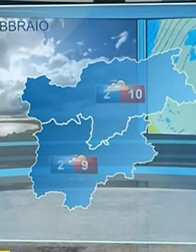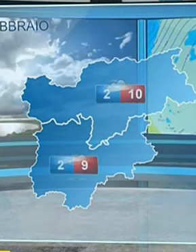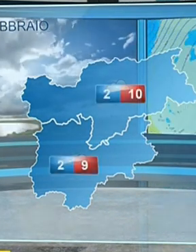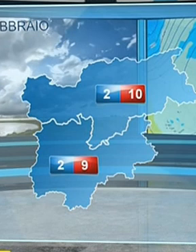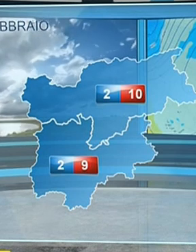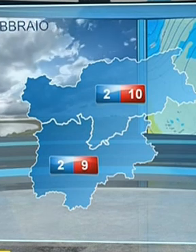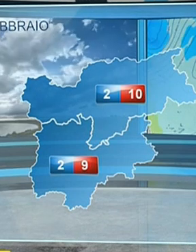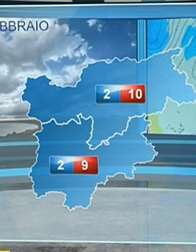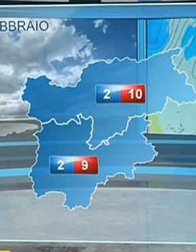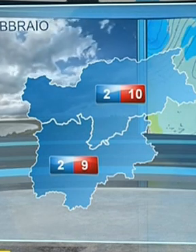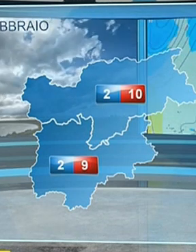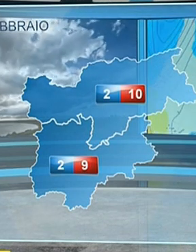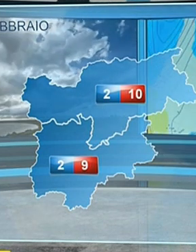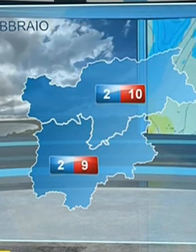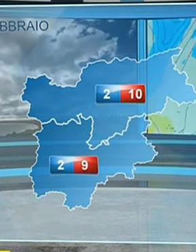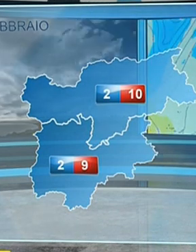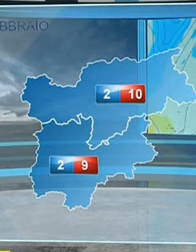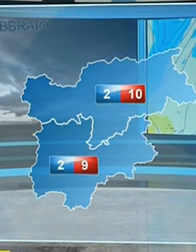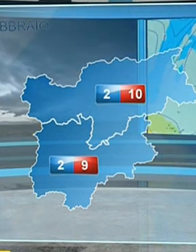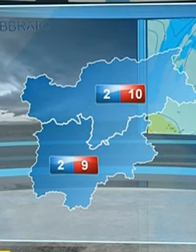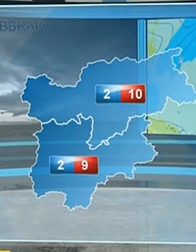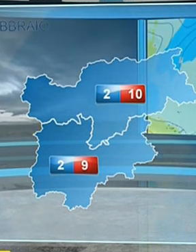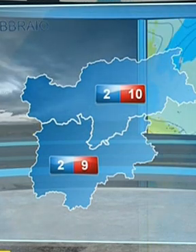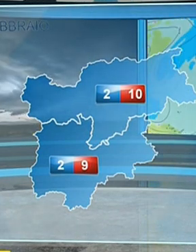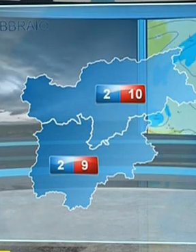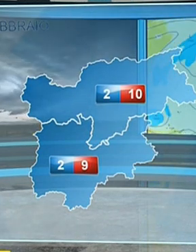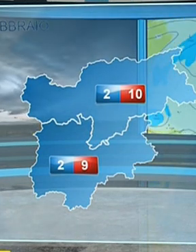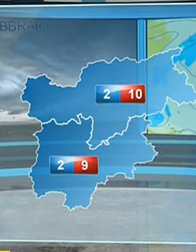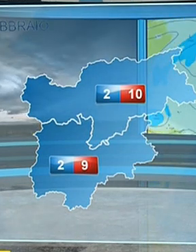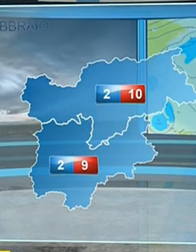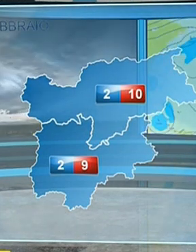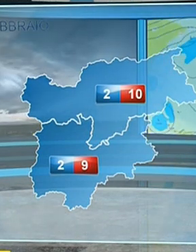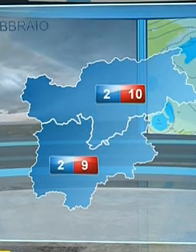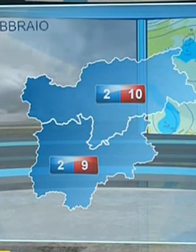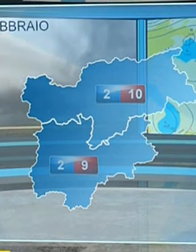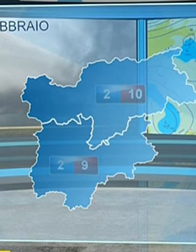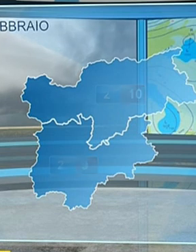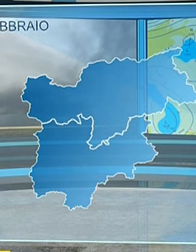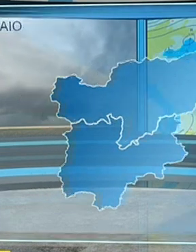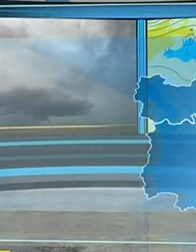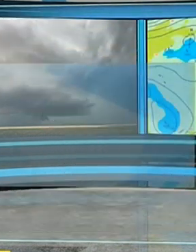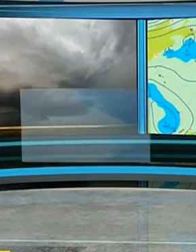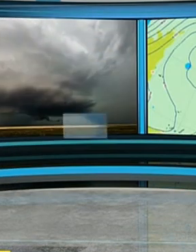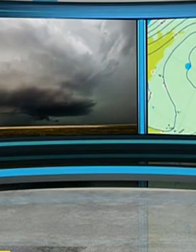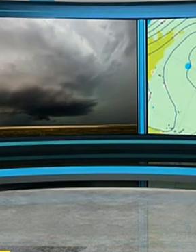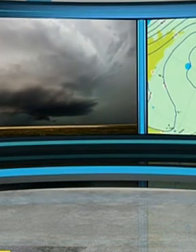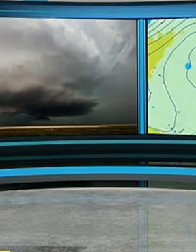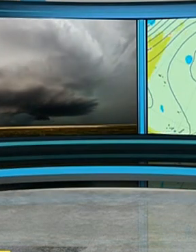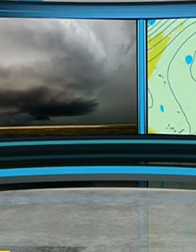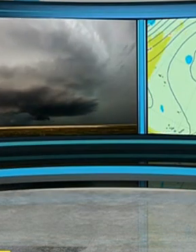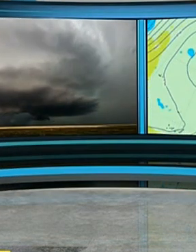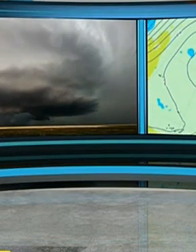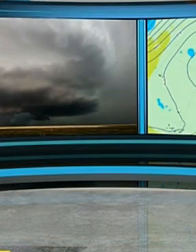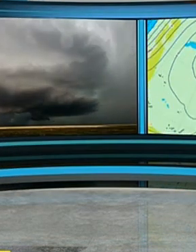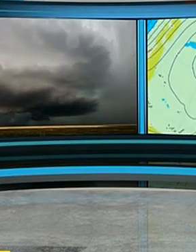intorno ai 2 gradi, massime sui 9-10 all'incirca. Dal meteo per ora è tutto, vi auguro come sempre